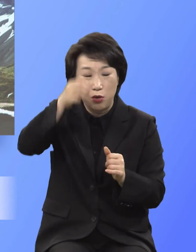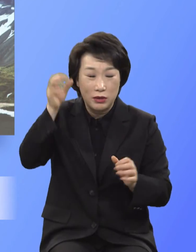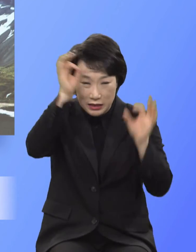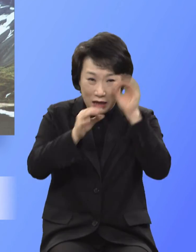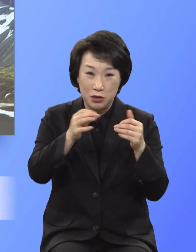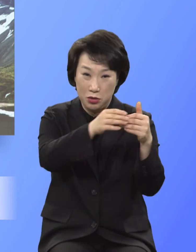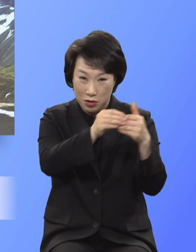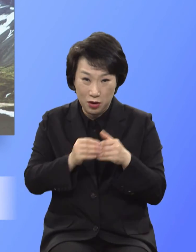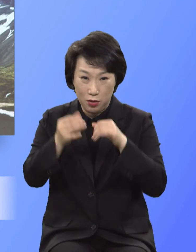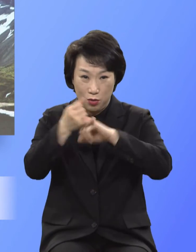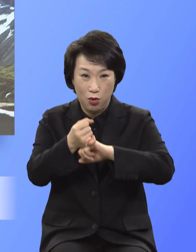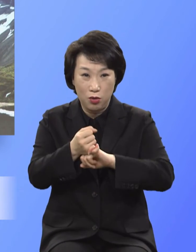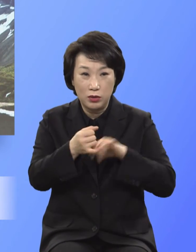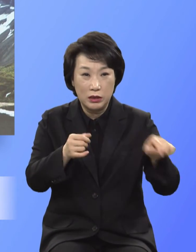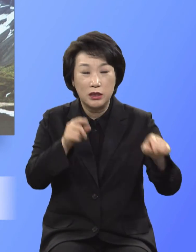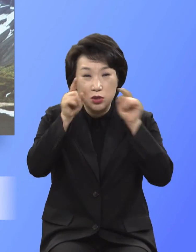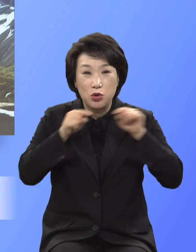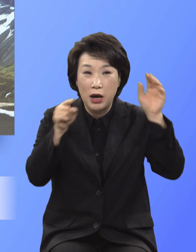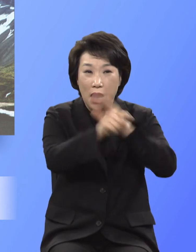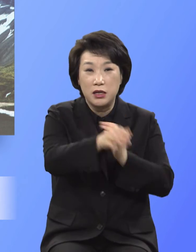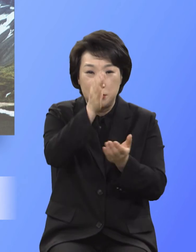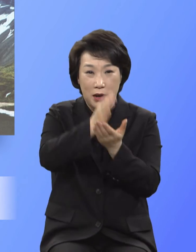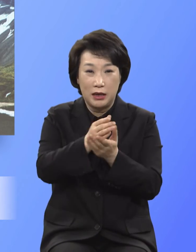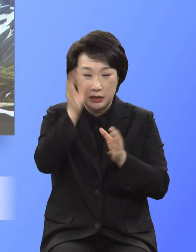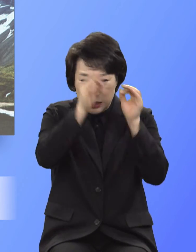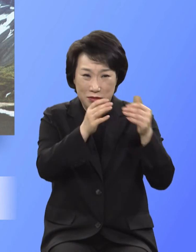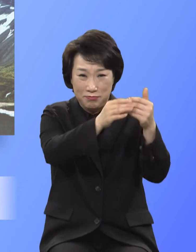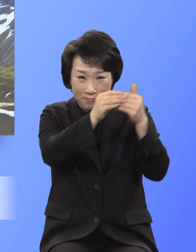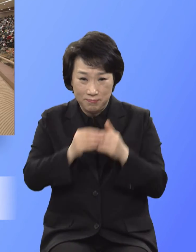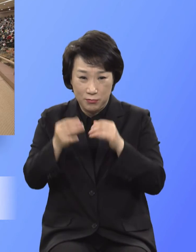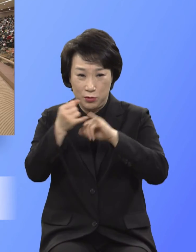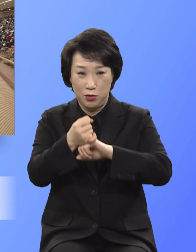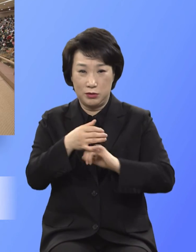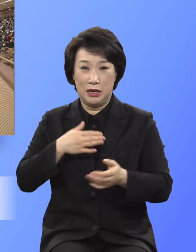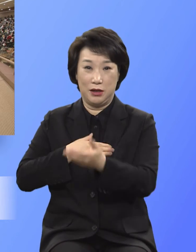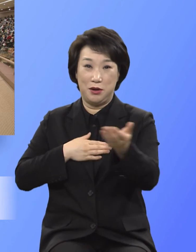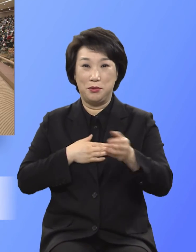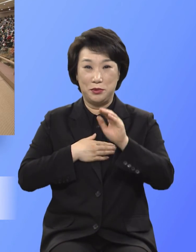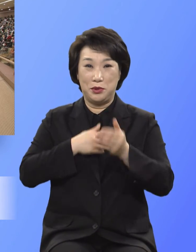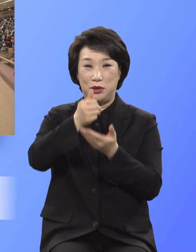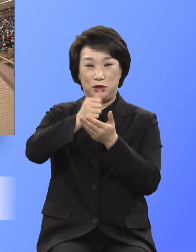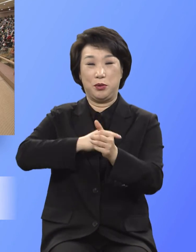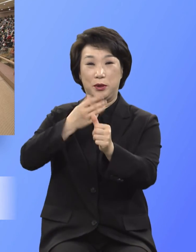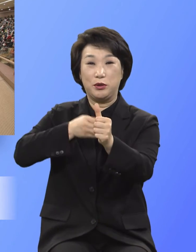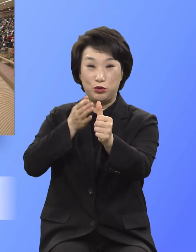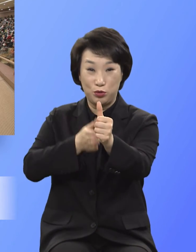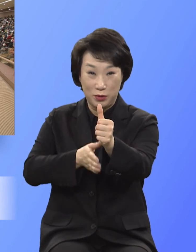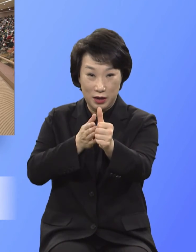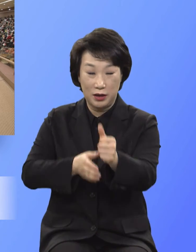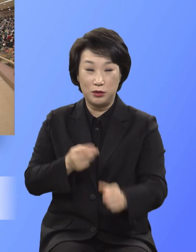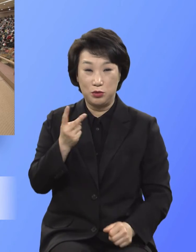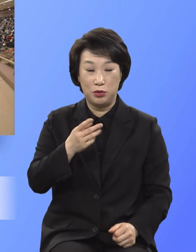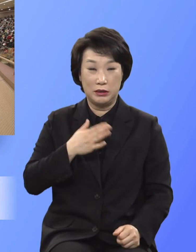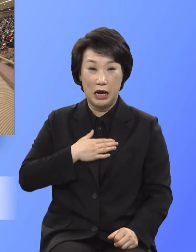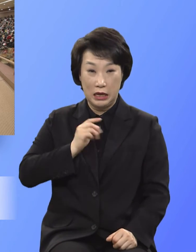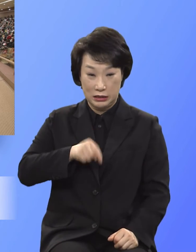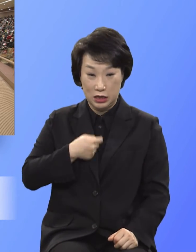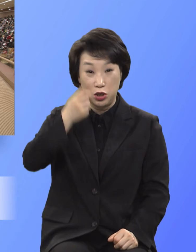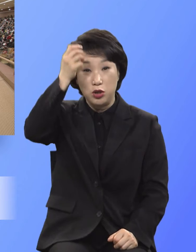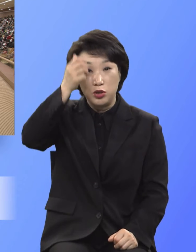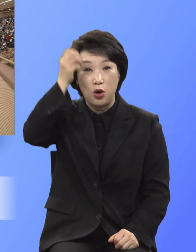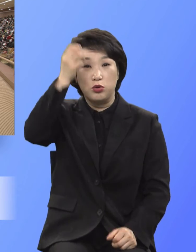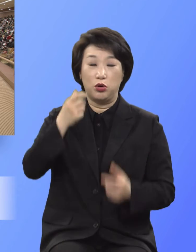지옥 가지 않기 위해서 반드시 찾아내는 여러분 되기를 주님의 이름으로 축복합니다. 또한 자신의